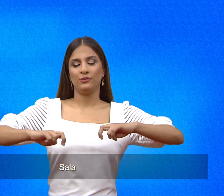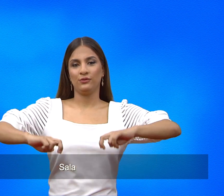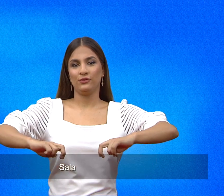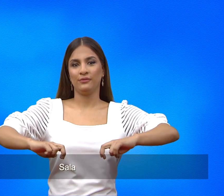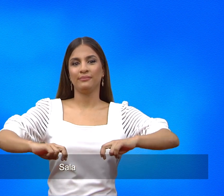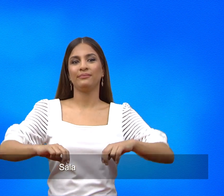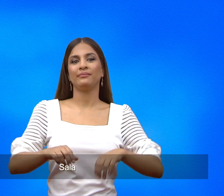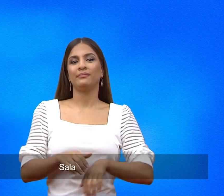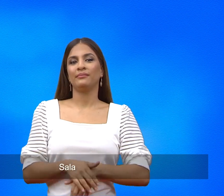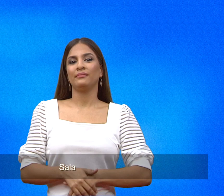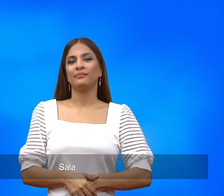sala